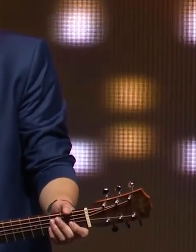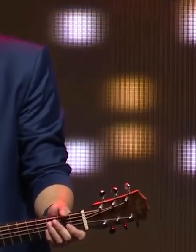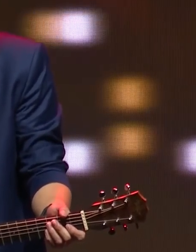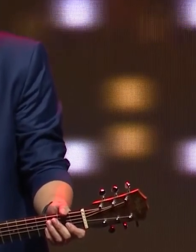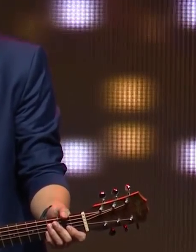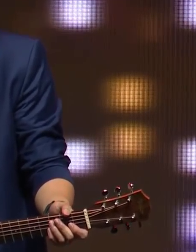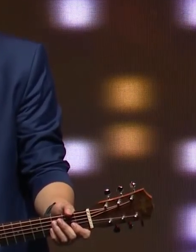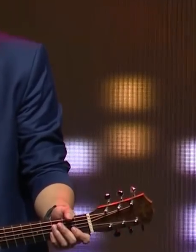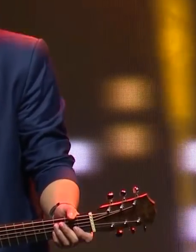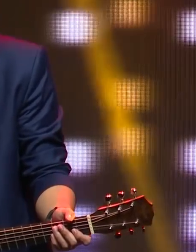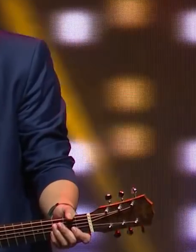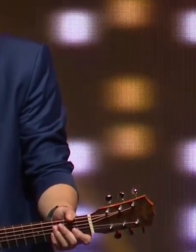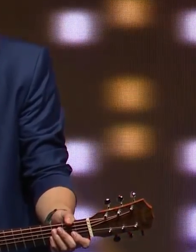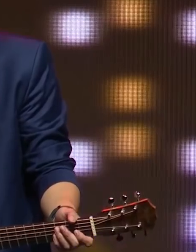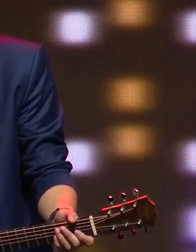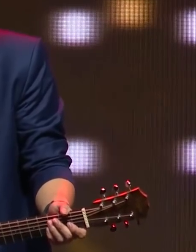kita bernyanyi,